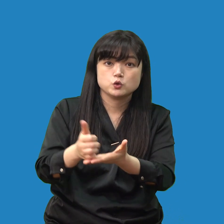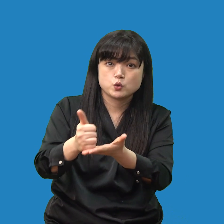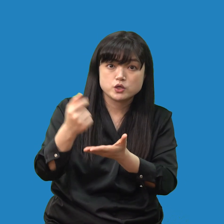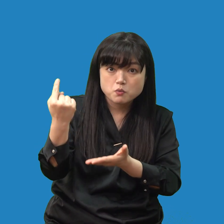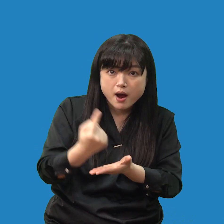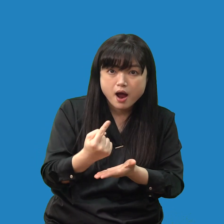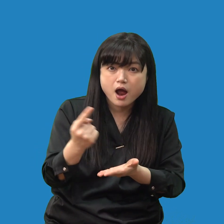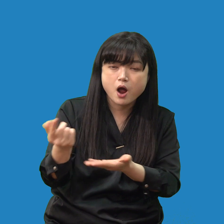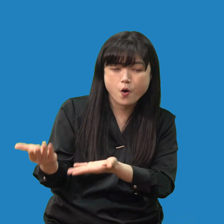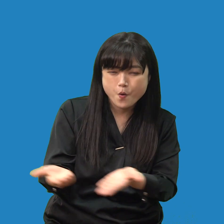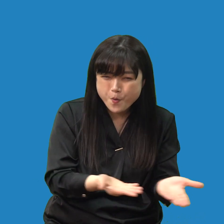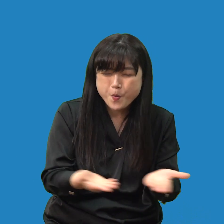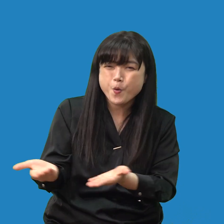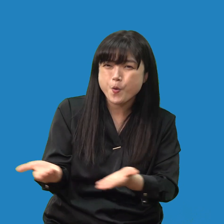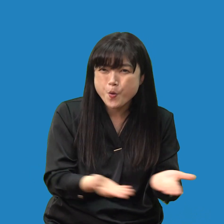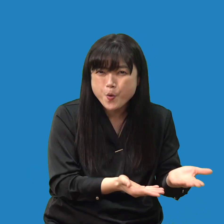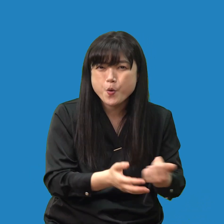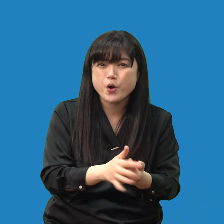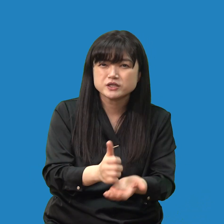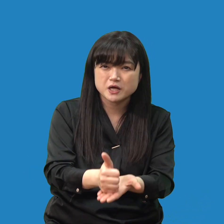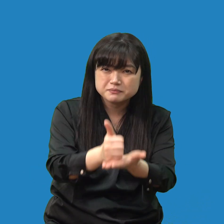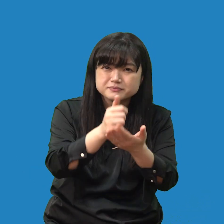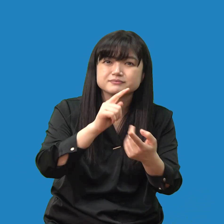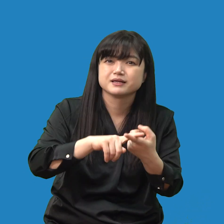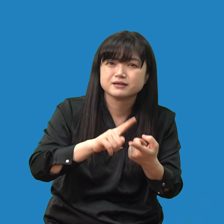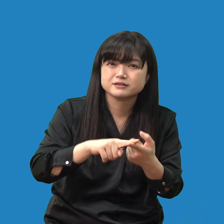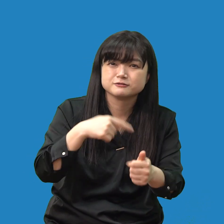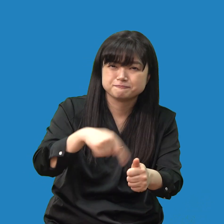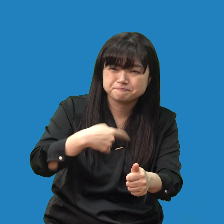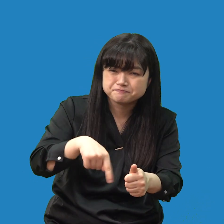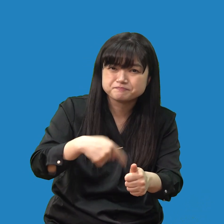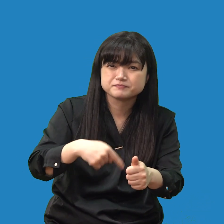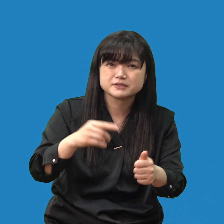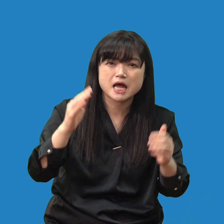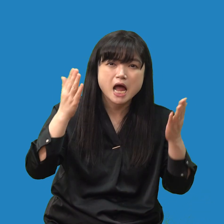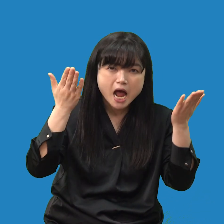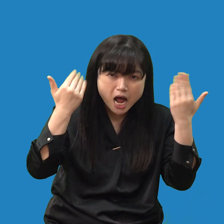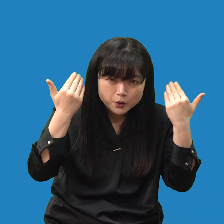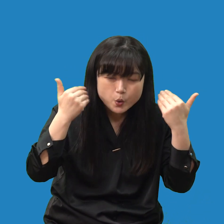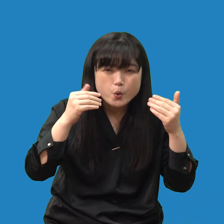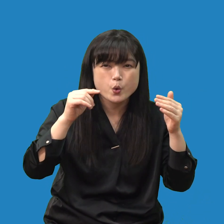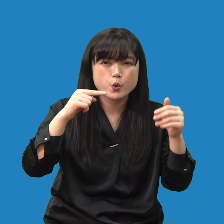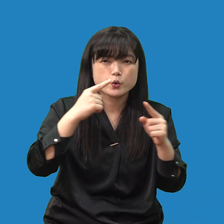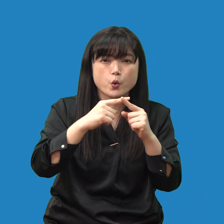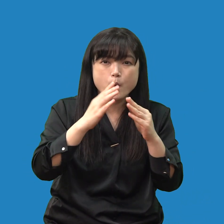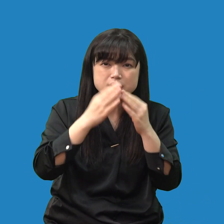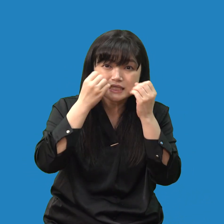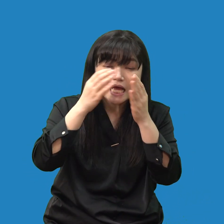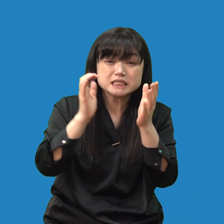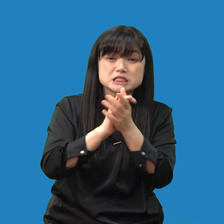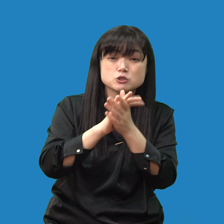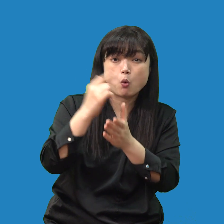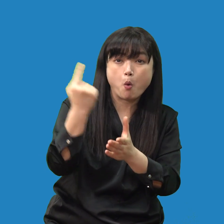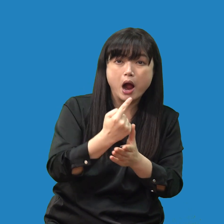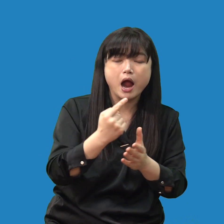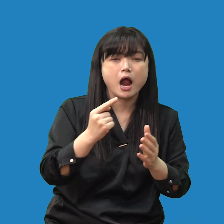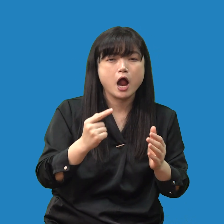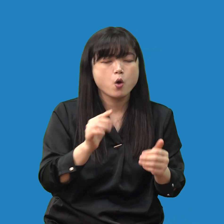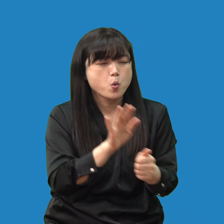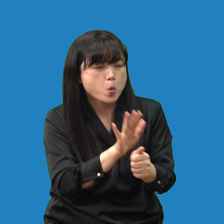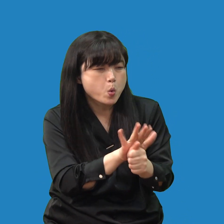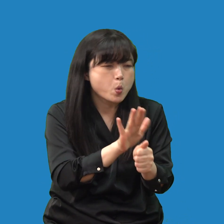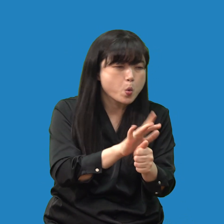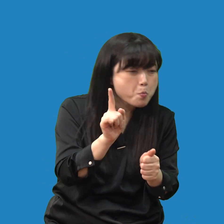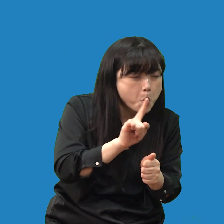집에 오면 어떻게 환영해야 하고 섬겨야 하는지, 학교나 교회에 새로운 친구가 왔다 그러면 어떻게